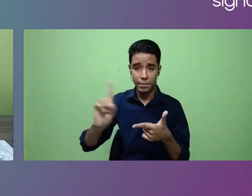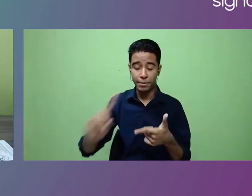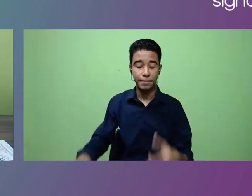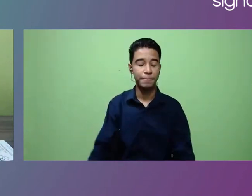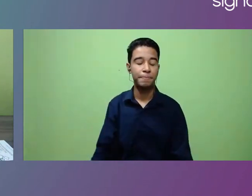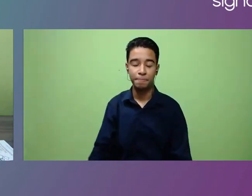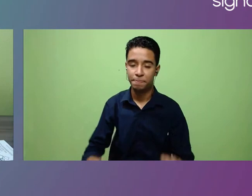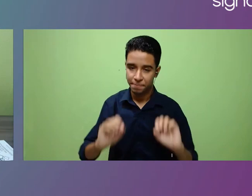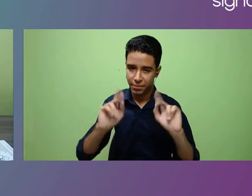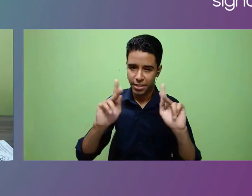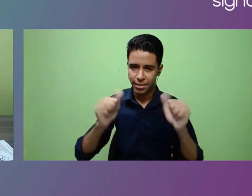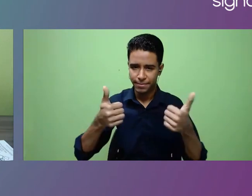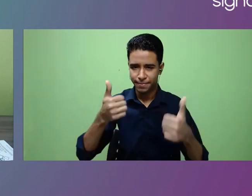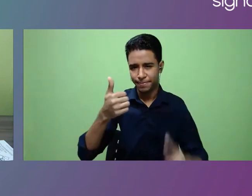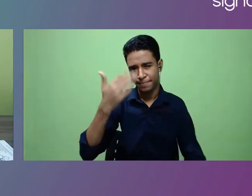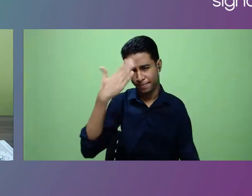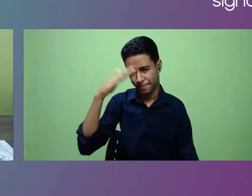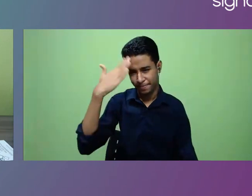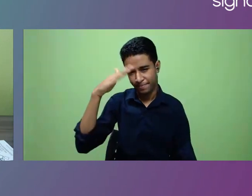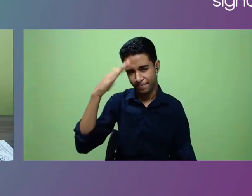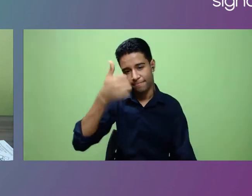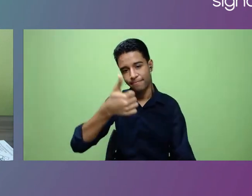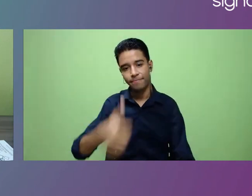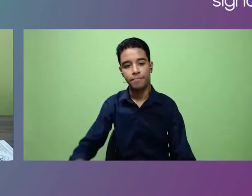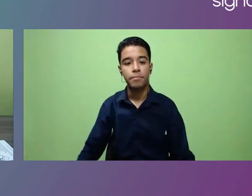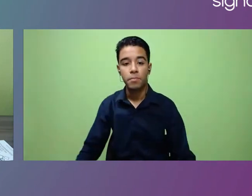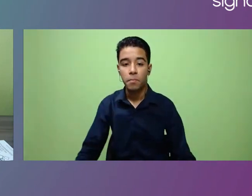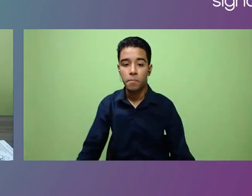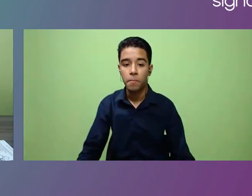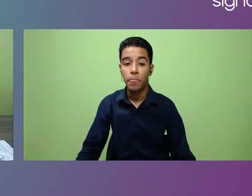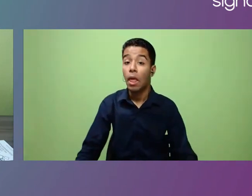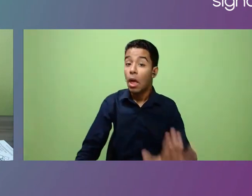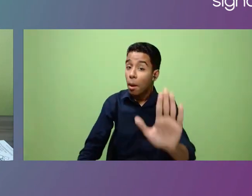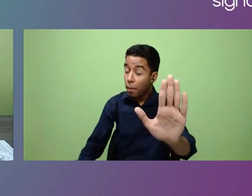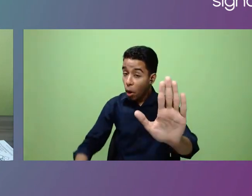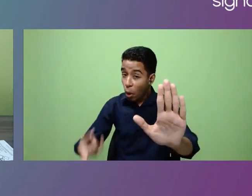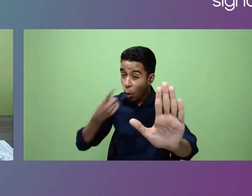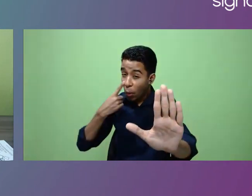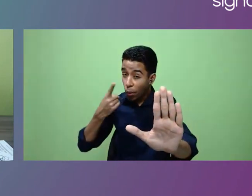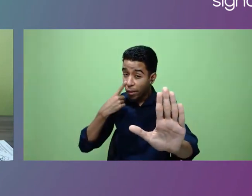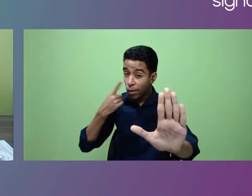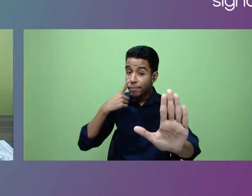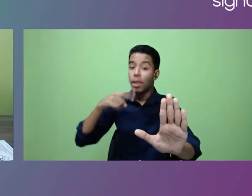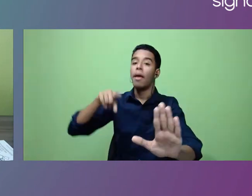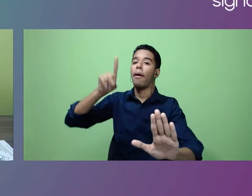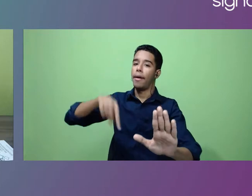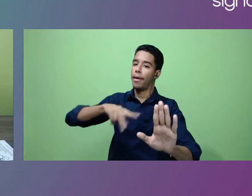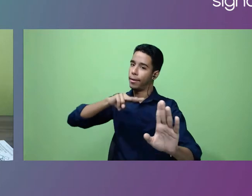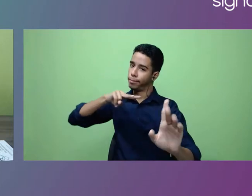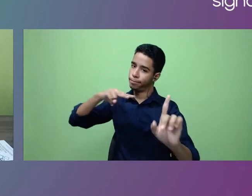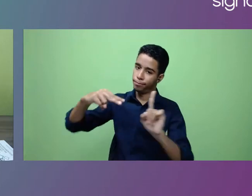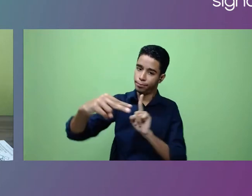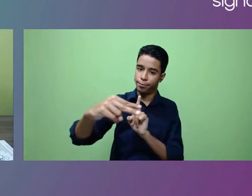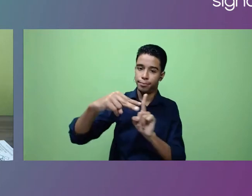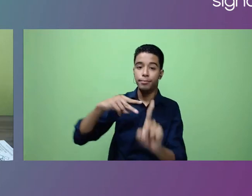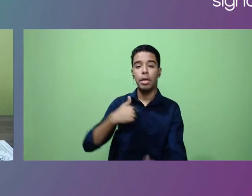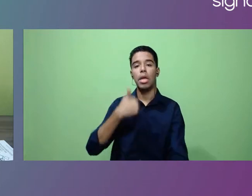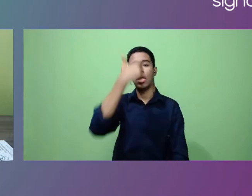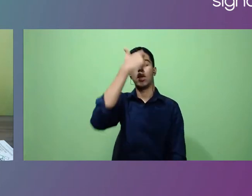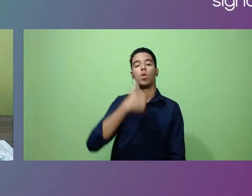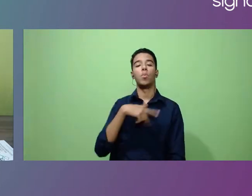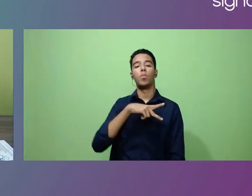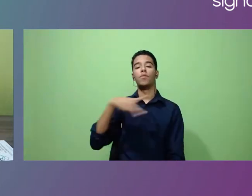Tá bom? Só que, pessoal, isso são percepções de um professor de estudos